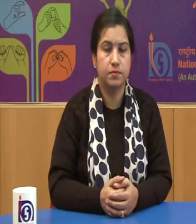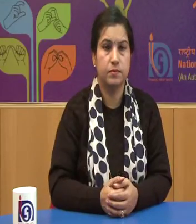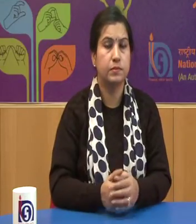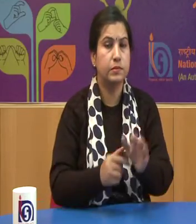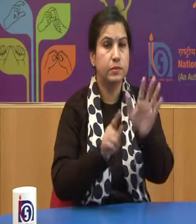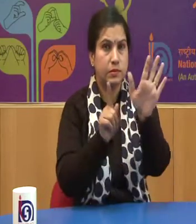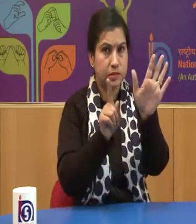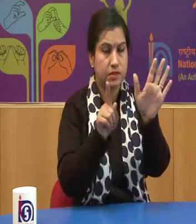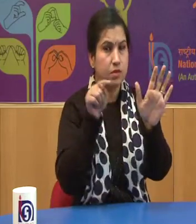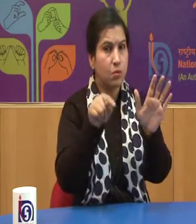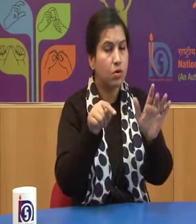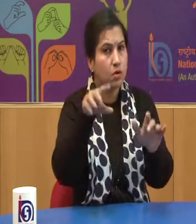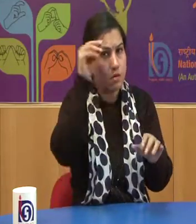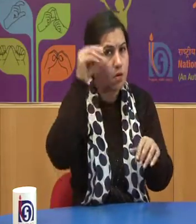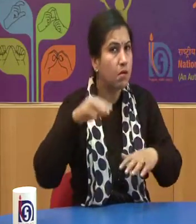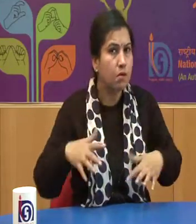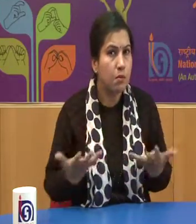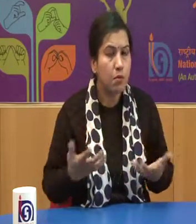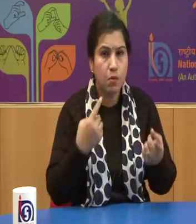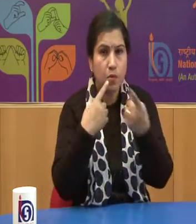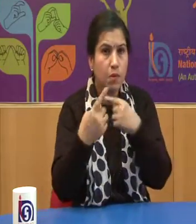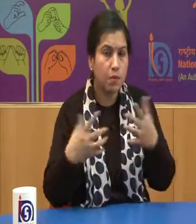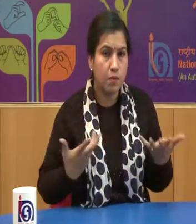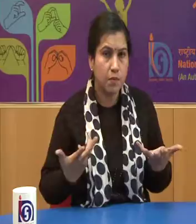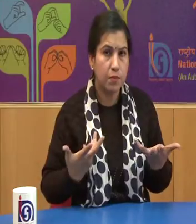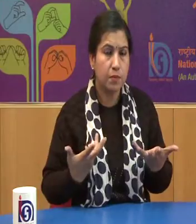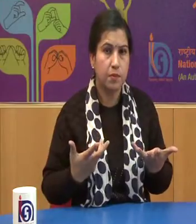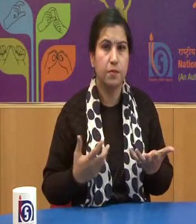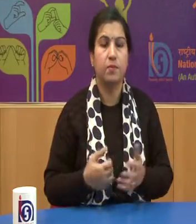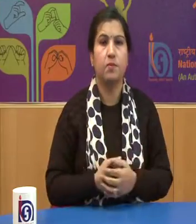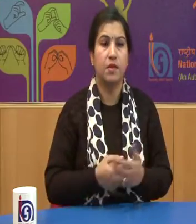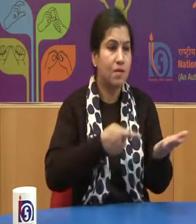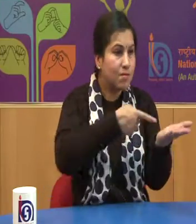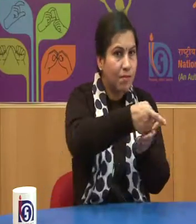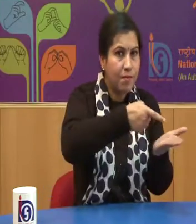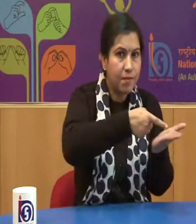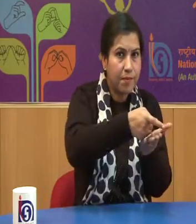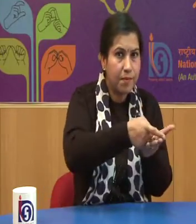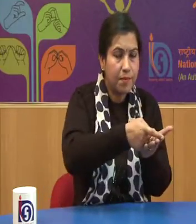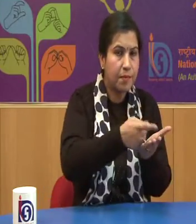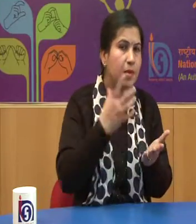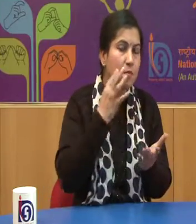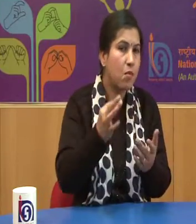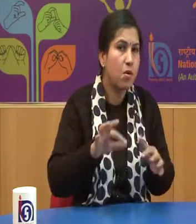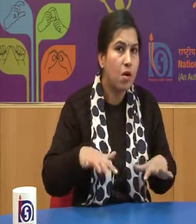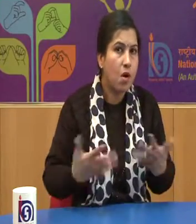Sixth point, we discussed about the importance of peasant revolts in